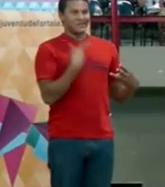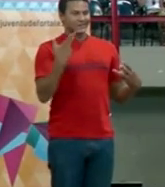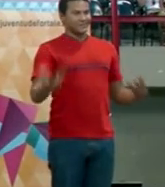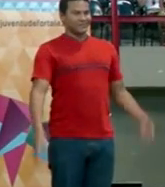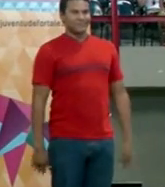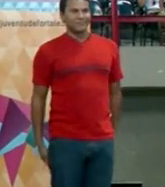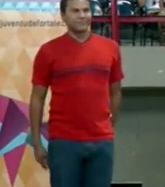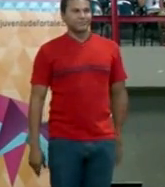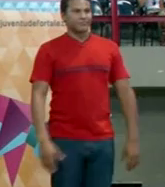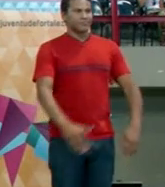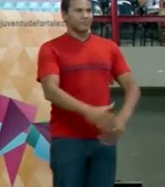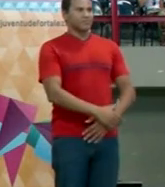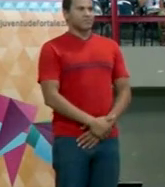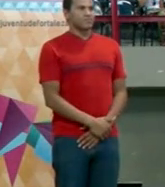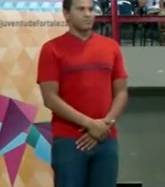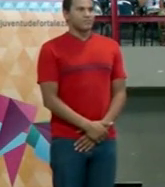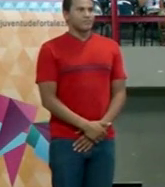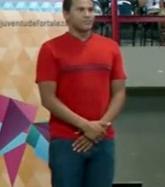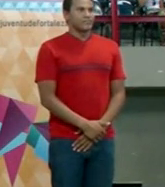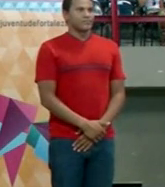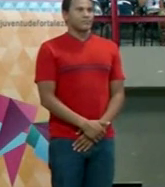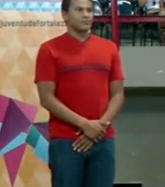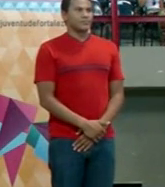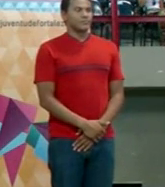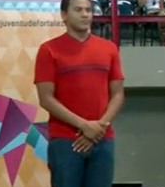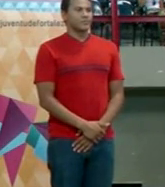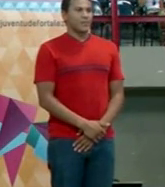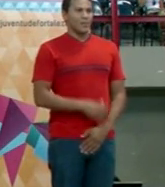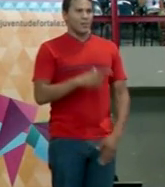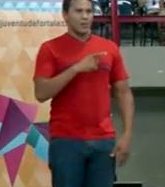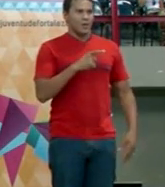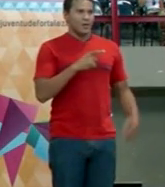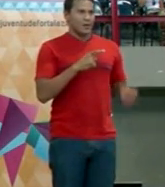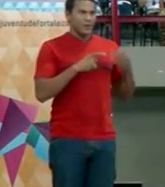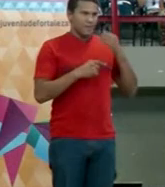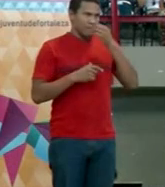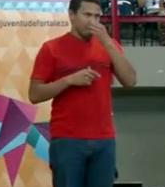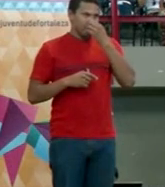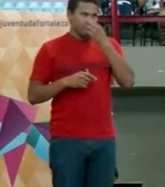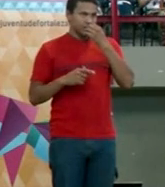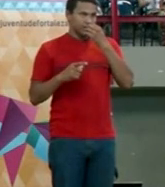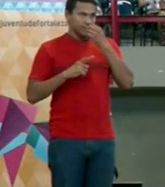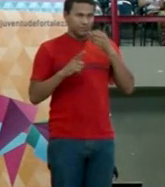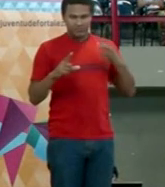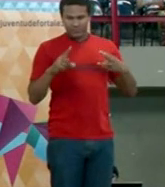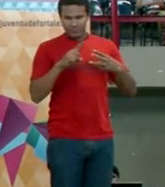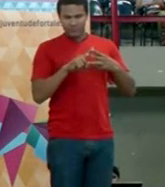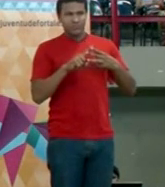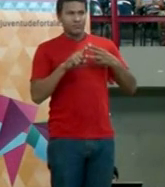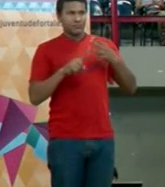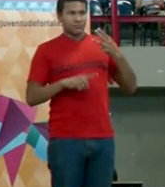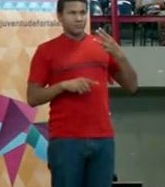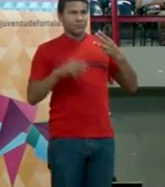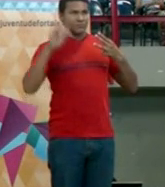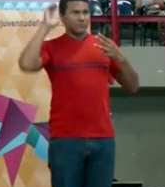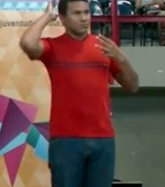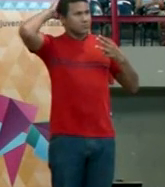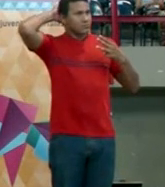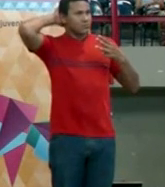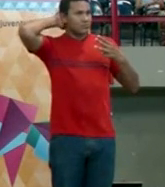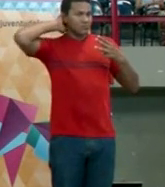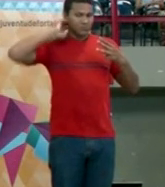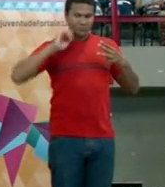bom? Vamos às perguntas. Os 3 tópicos da redação pode ser